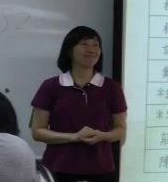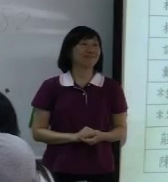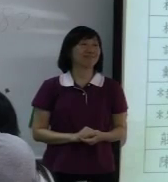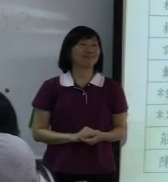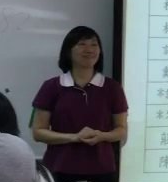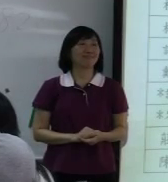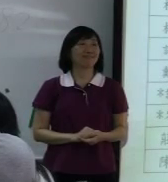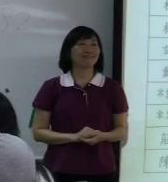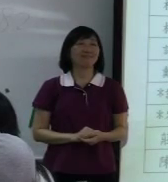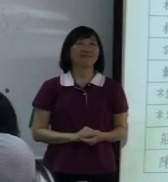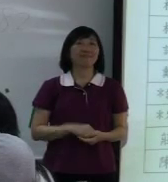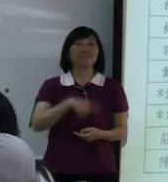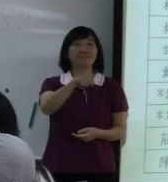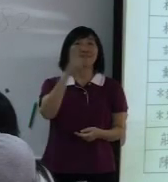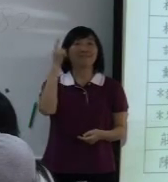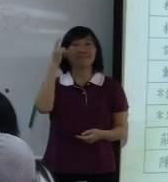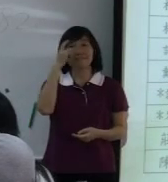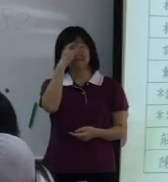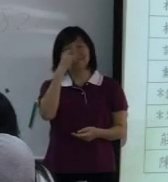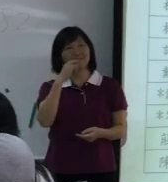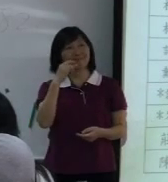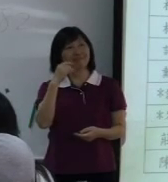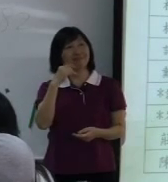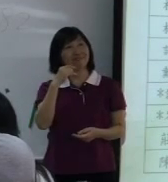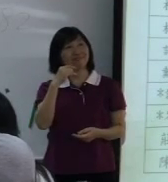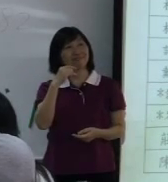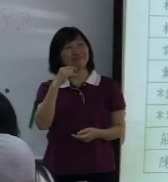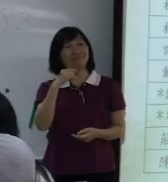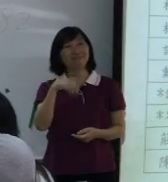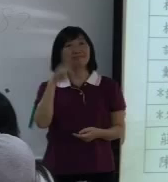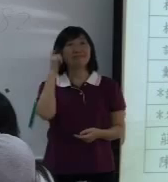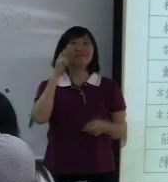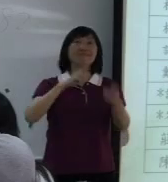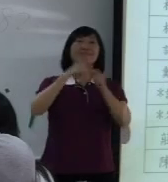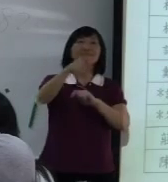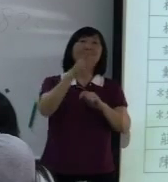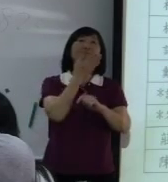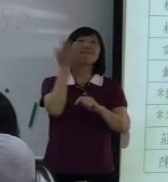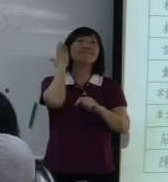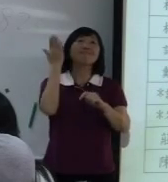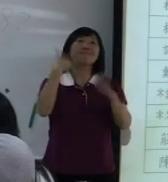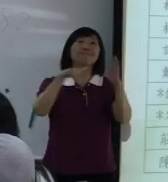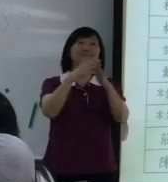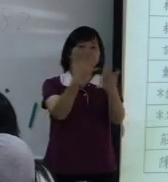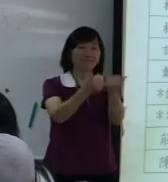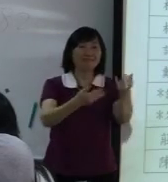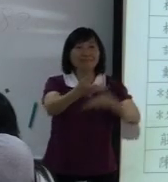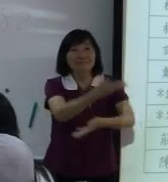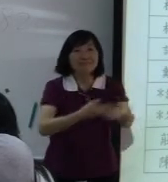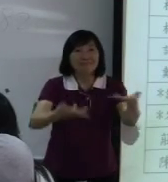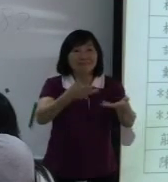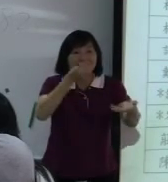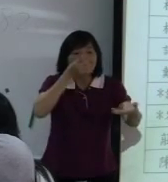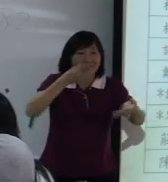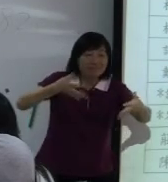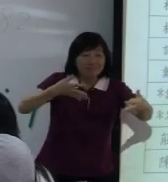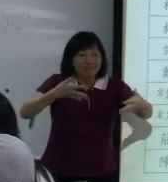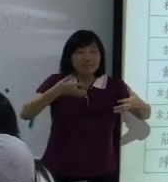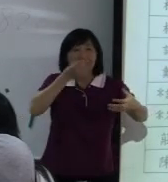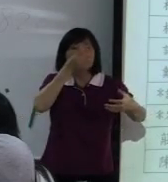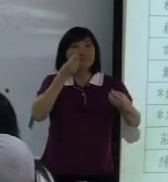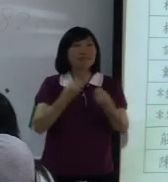然后他要跟启聪学校的学生沟通，没办法沟